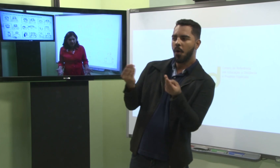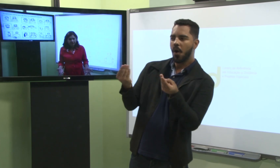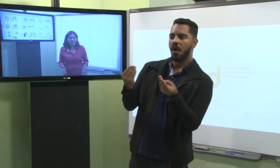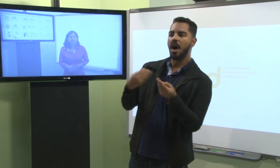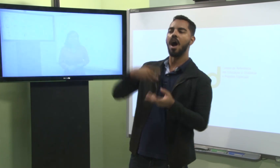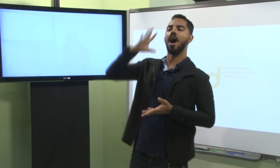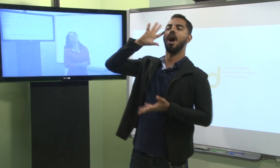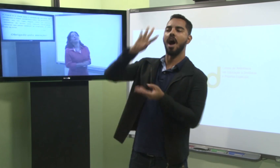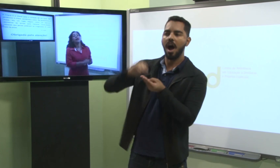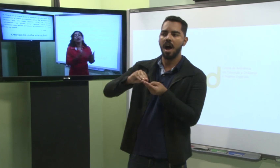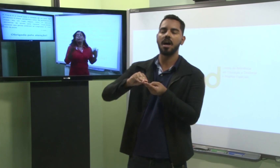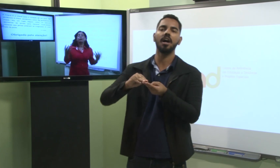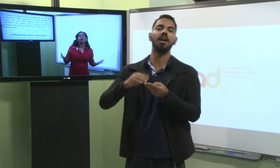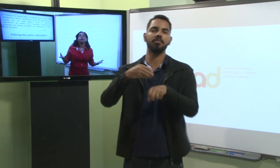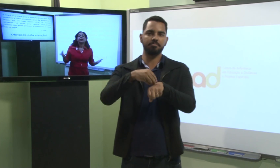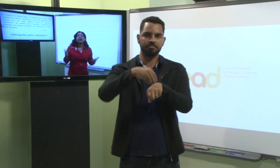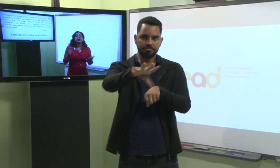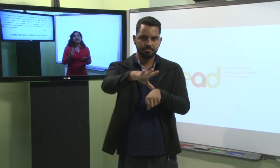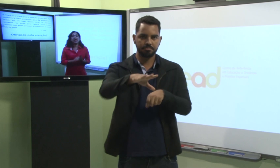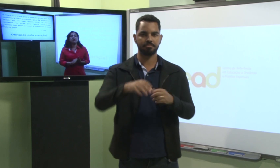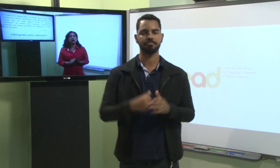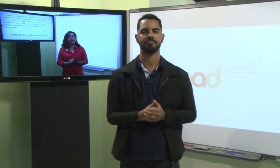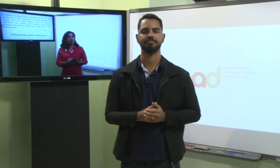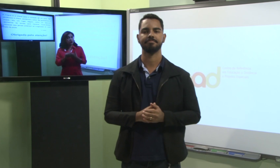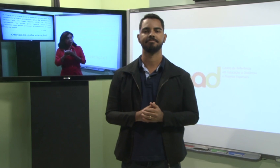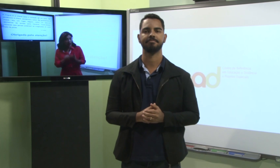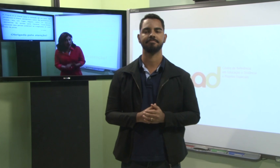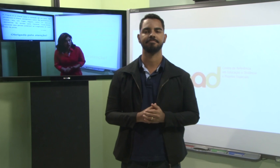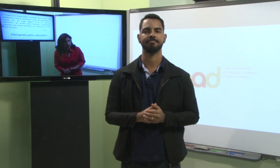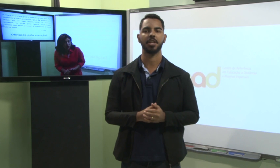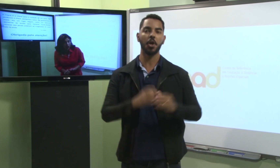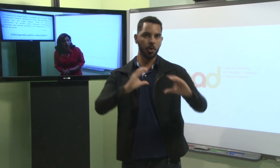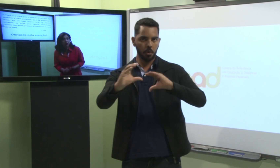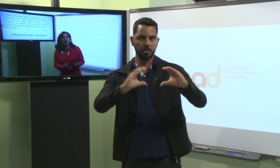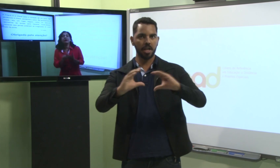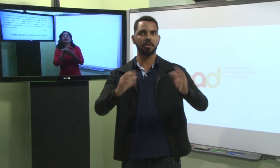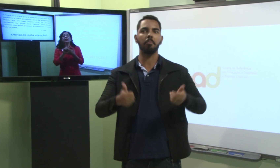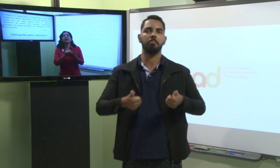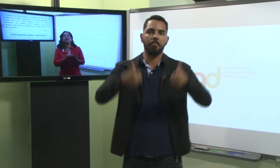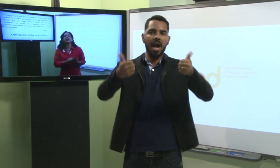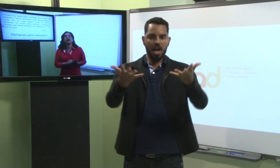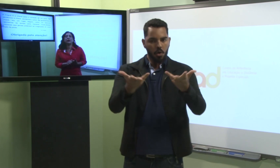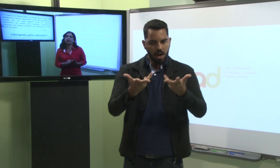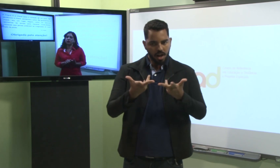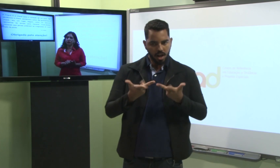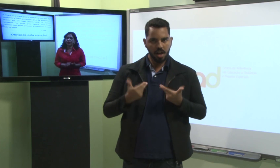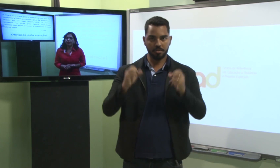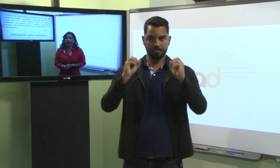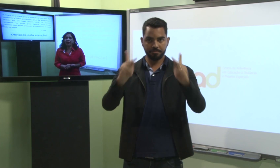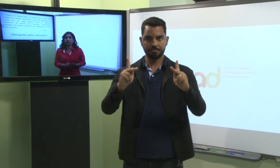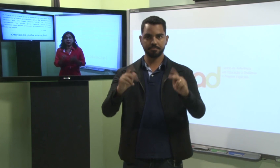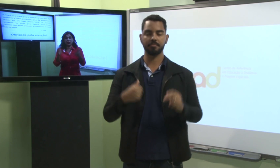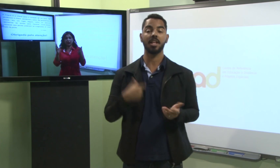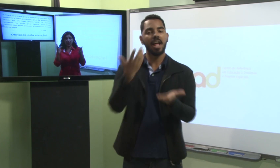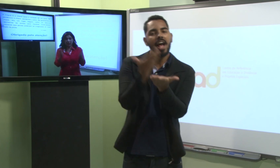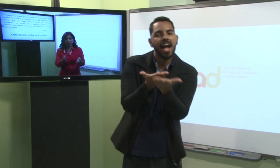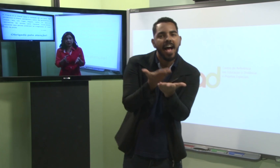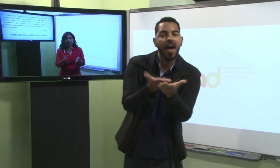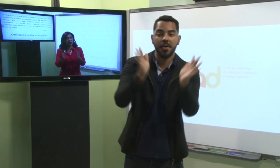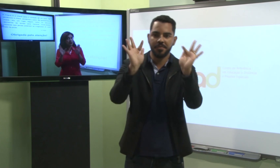comunicação. Bom, chegamos ao final de mais uma videoaula e dando sequência aos nossos trabalhos